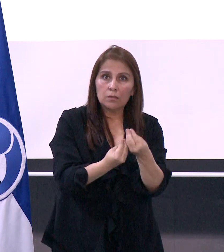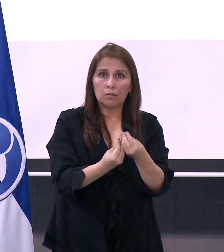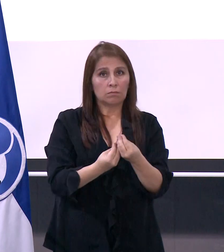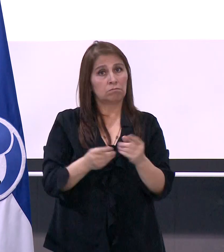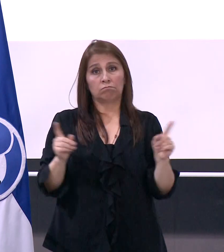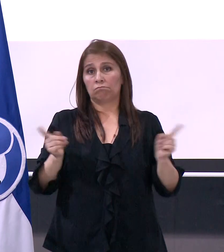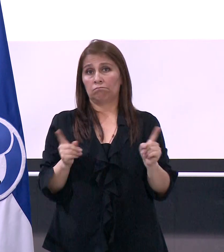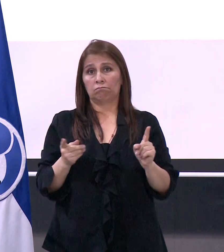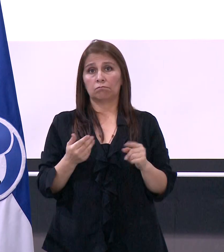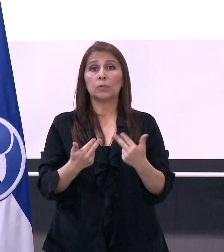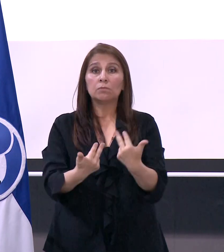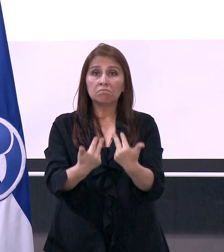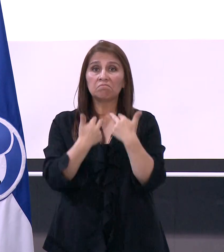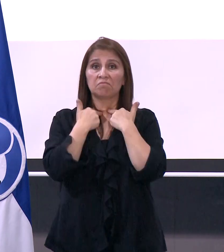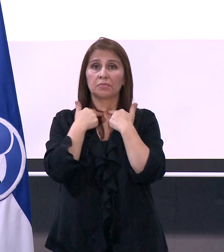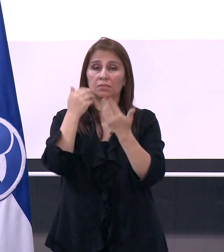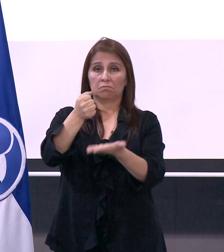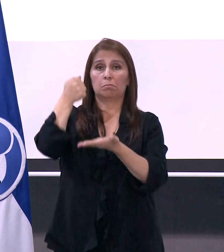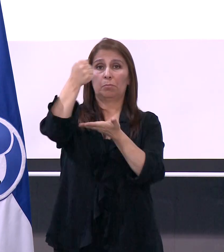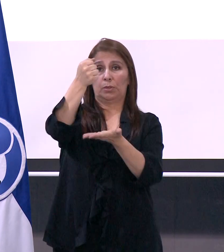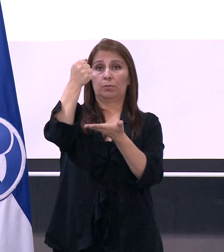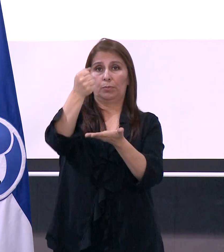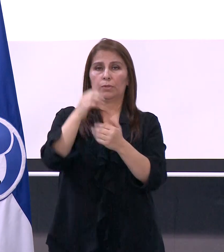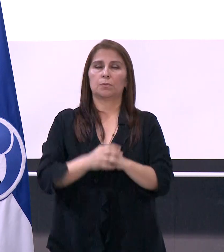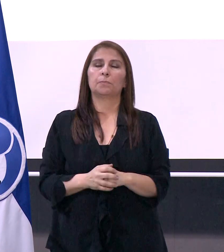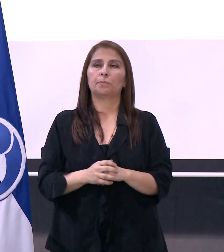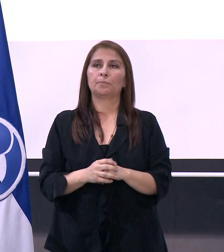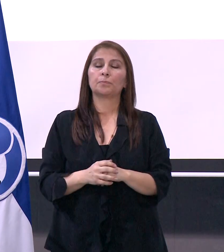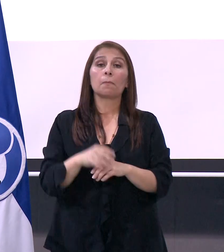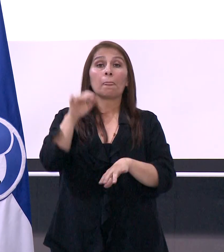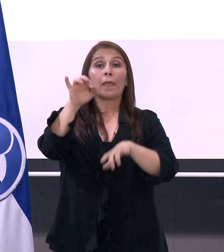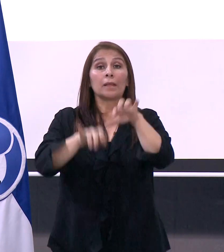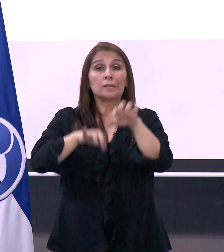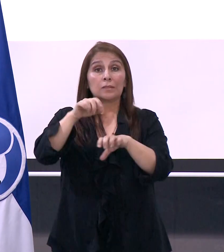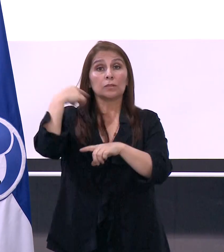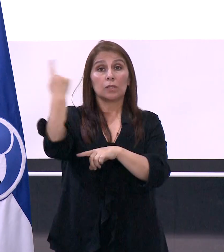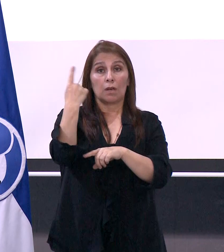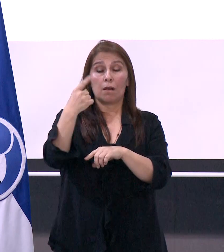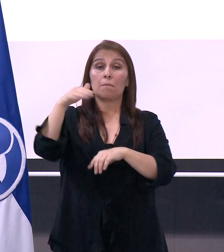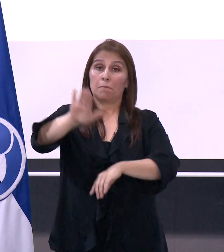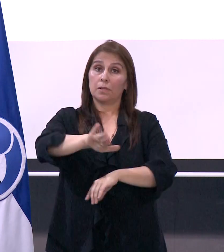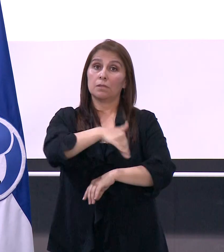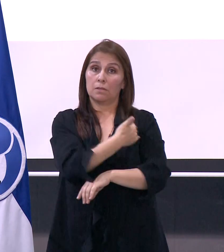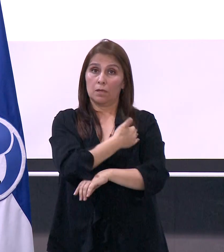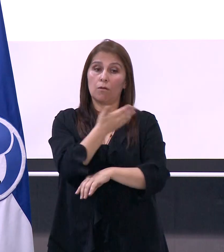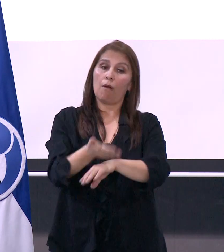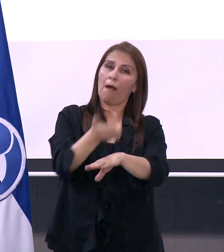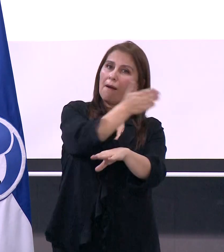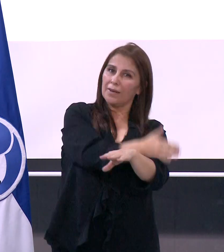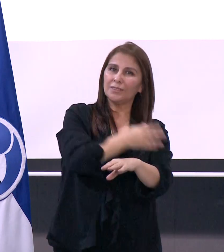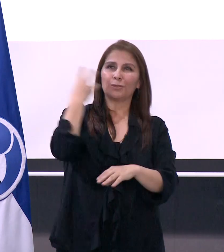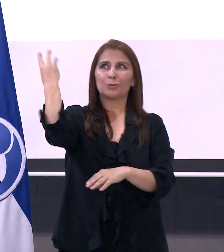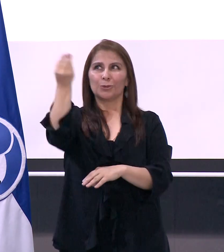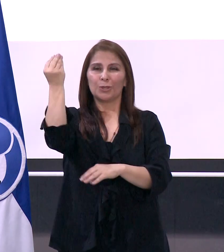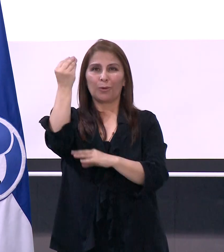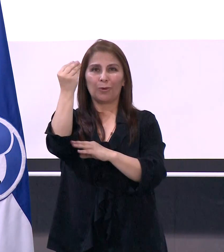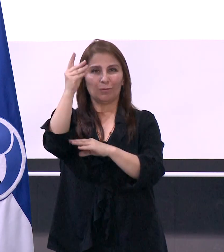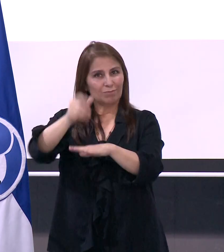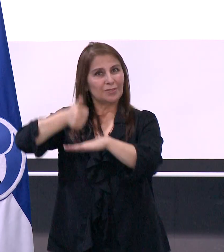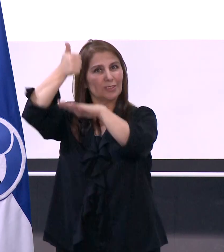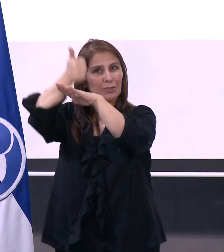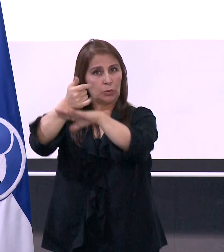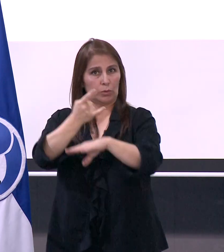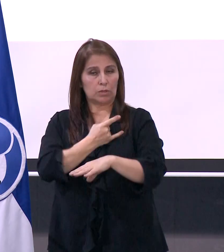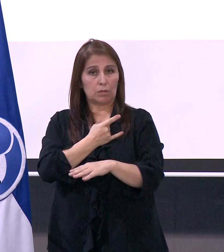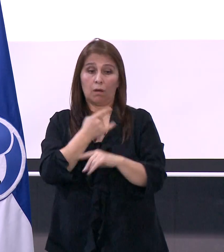razones presupuestales el secretario general del ministerio siendo presidente del entonces consejo directivo de la universidad informó que